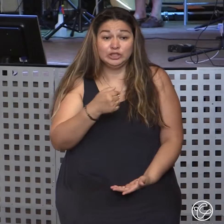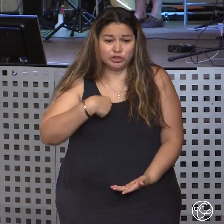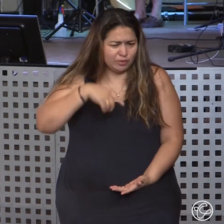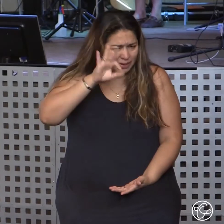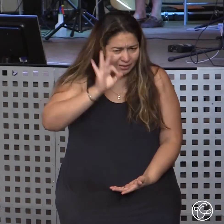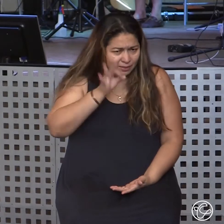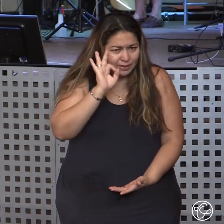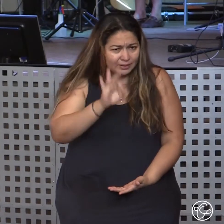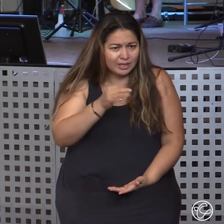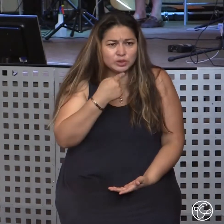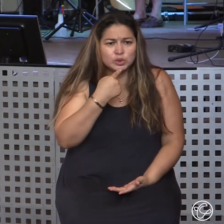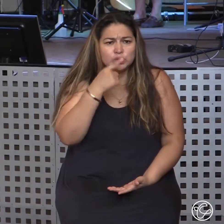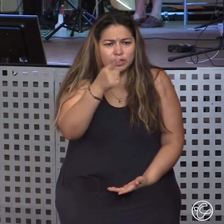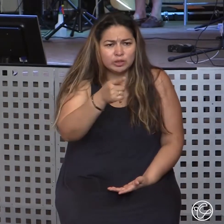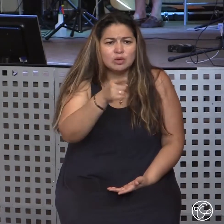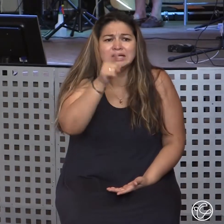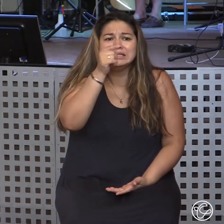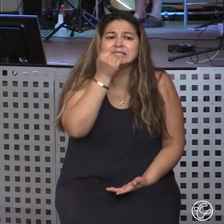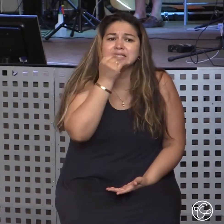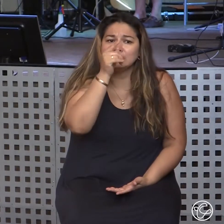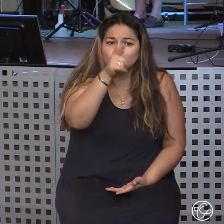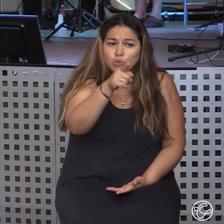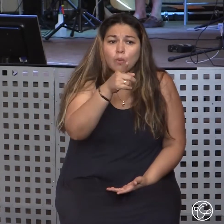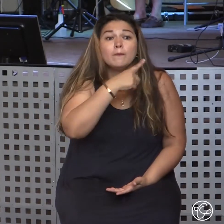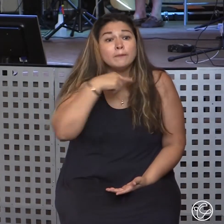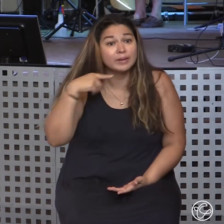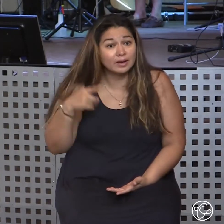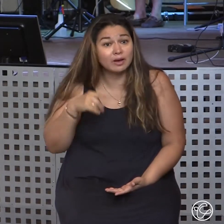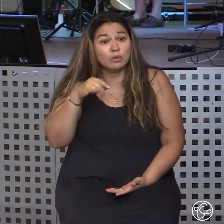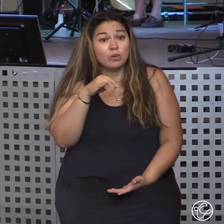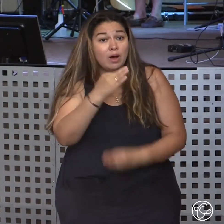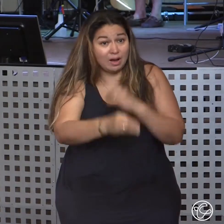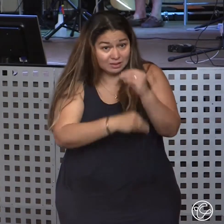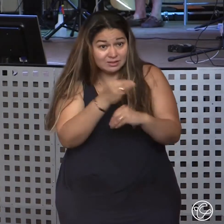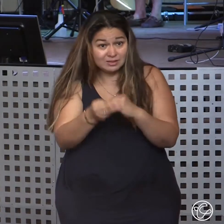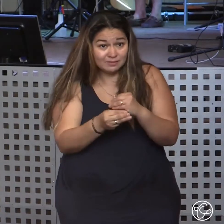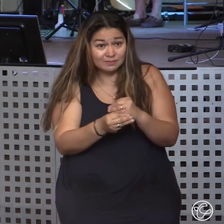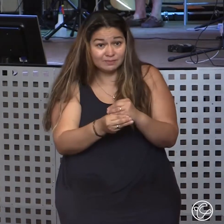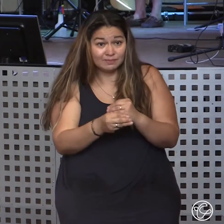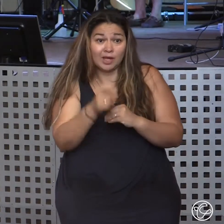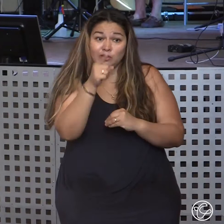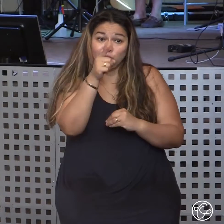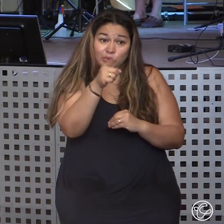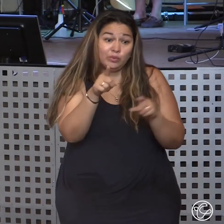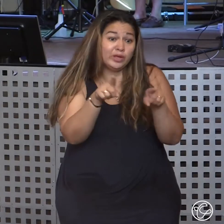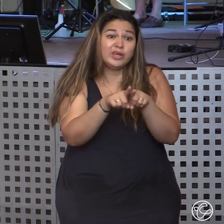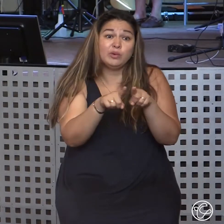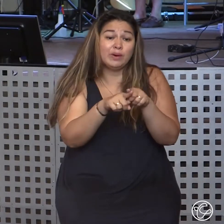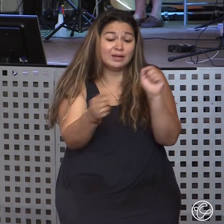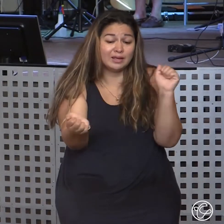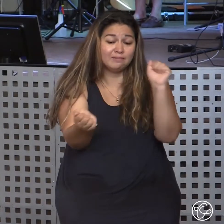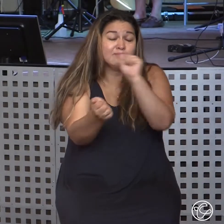es esclavo del pecado. Y aquí ya empezamos a fundirnos.